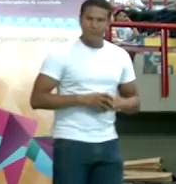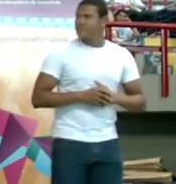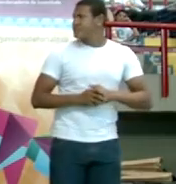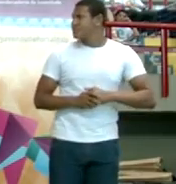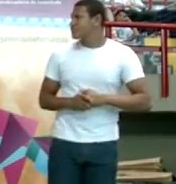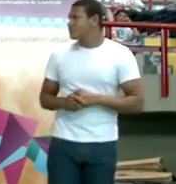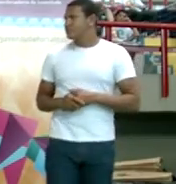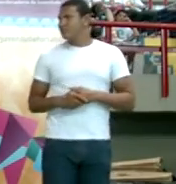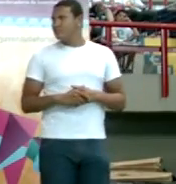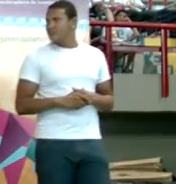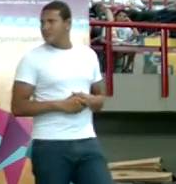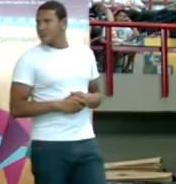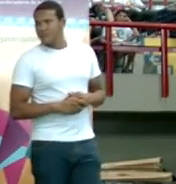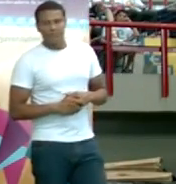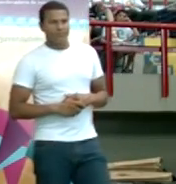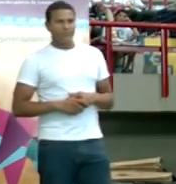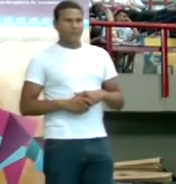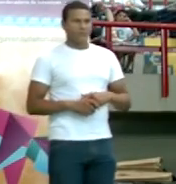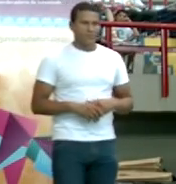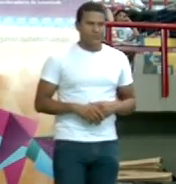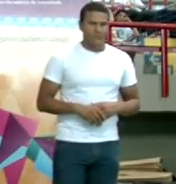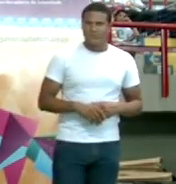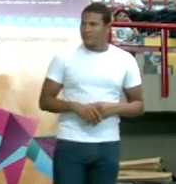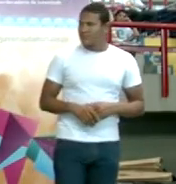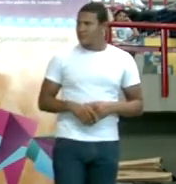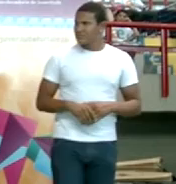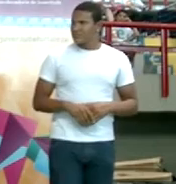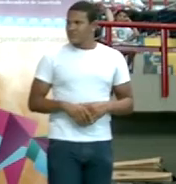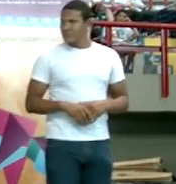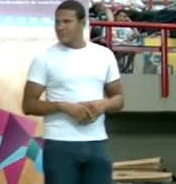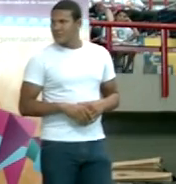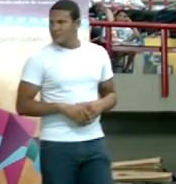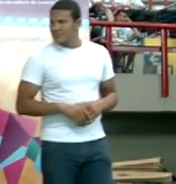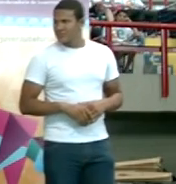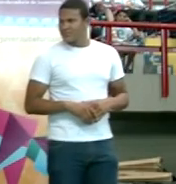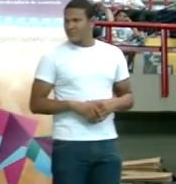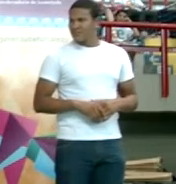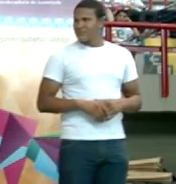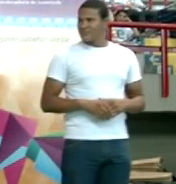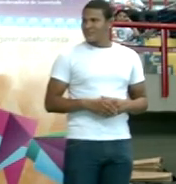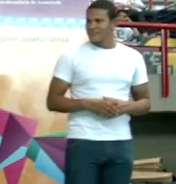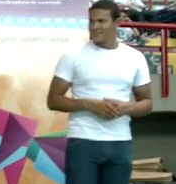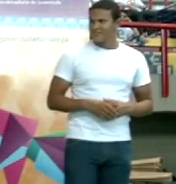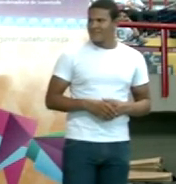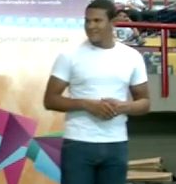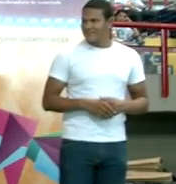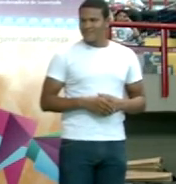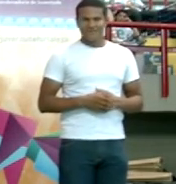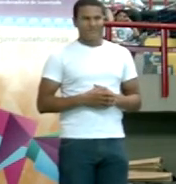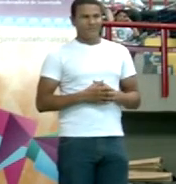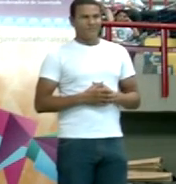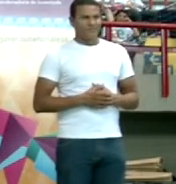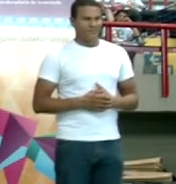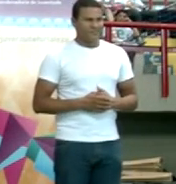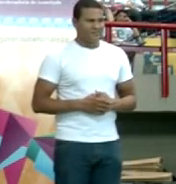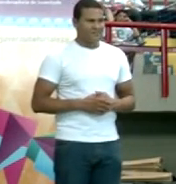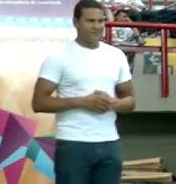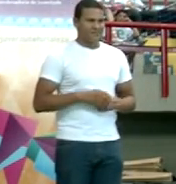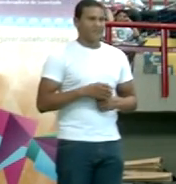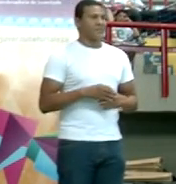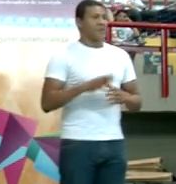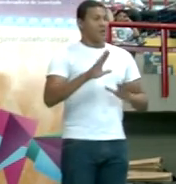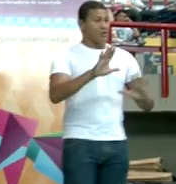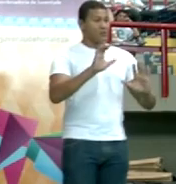para frente. Agora, pessoal, nós simplesmente falamos até agora só de resistência. Resistor. Aí